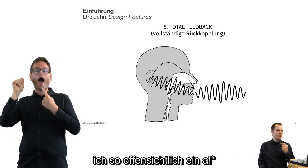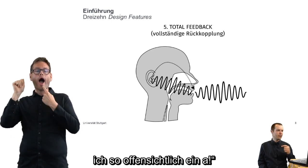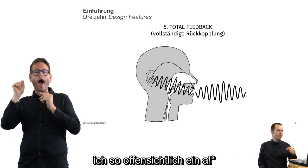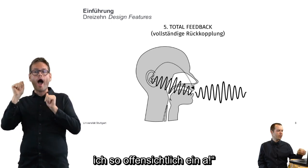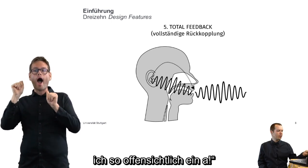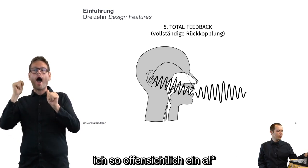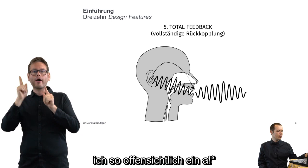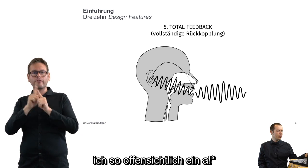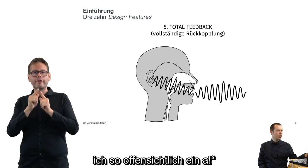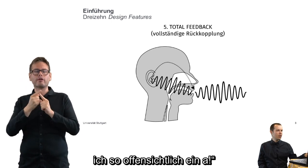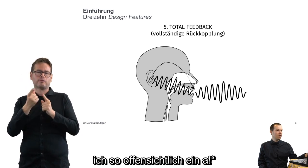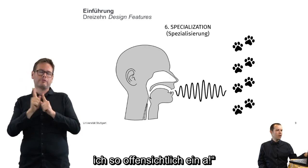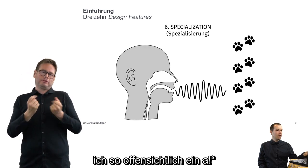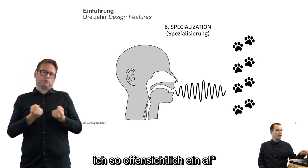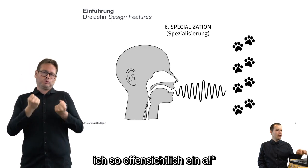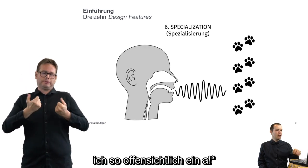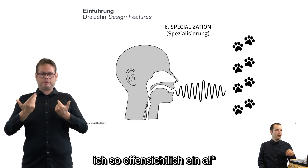ein A.